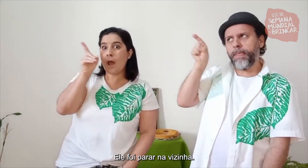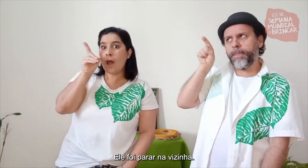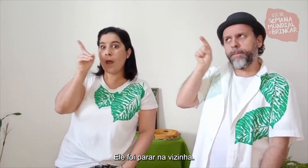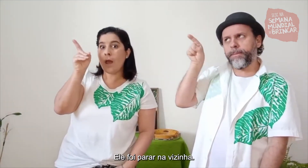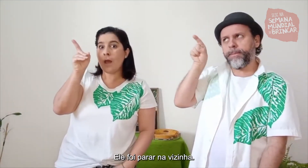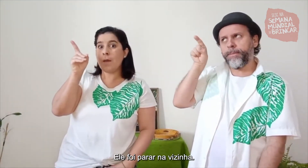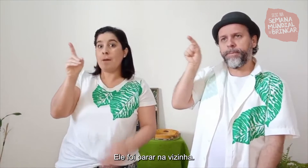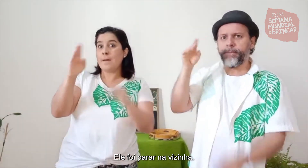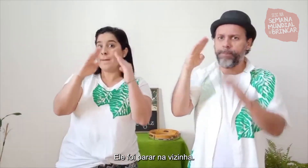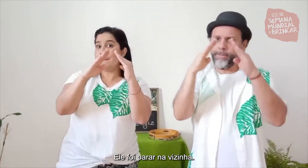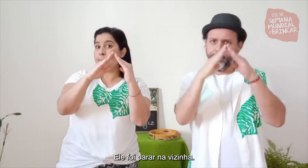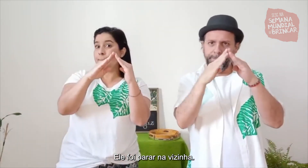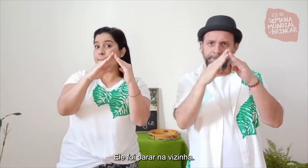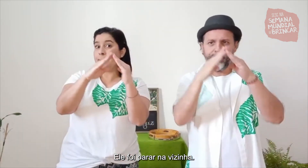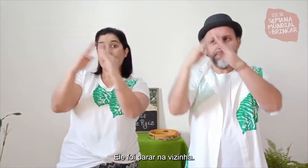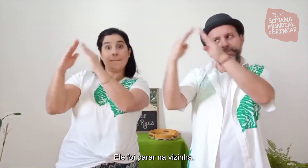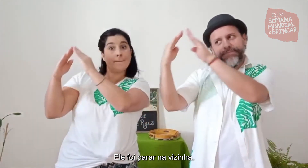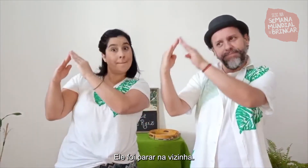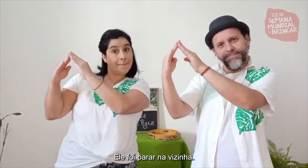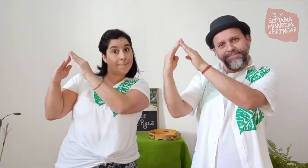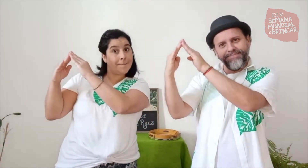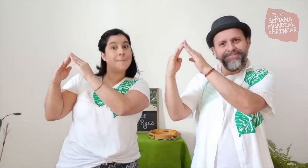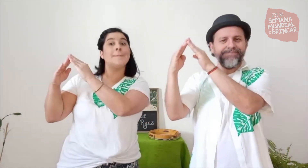na vizinha.